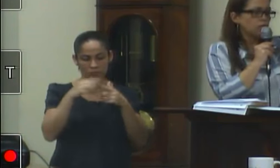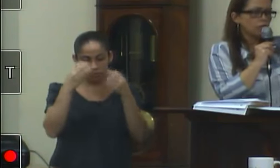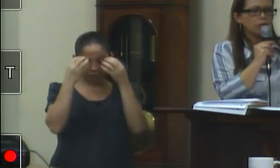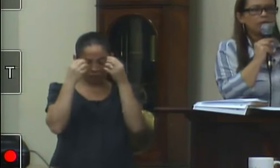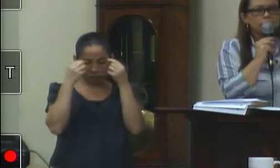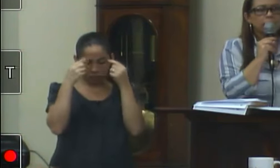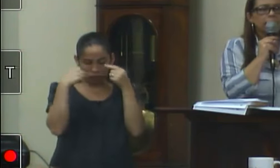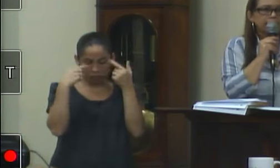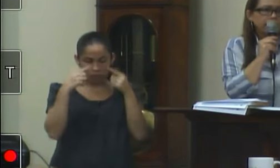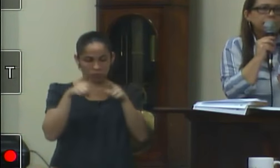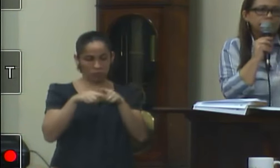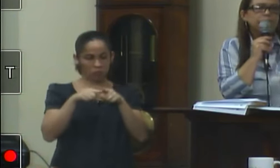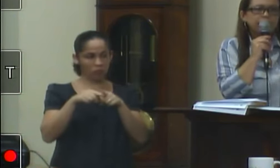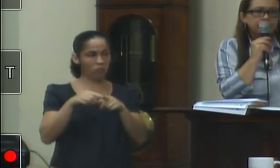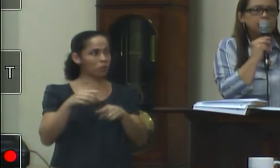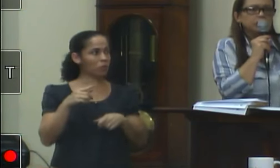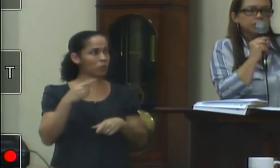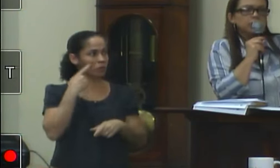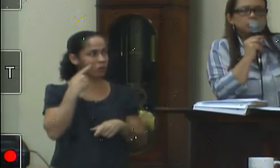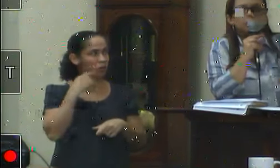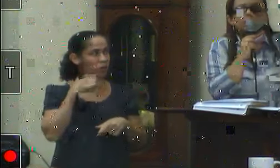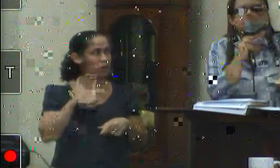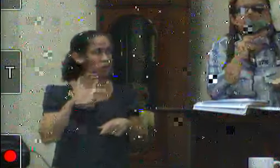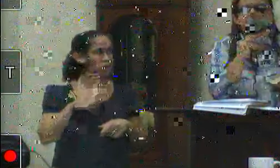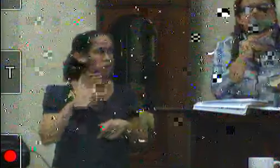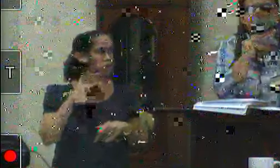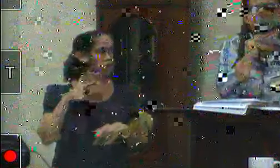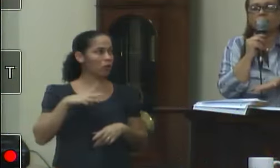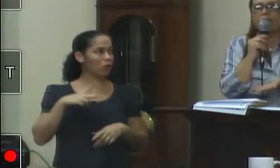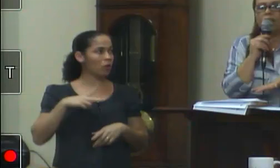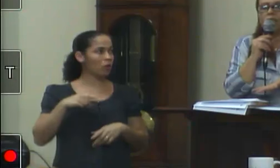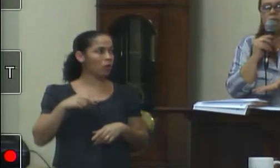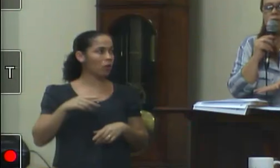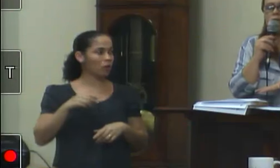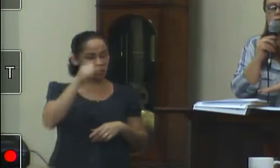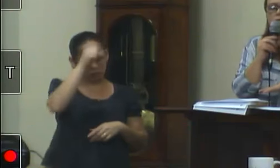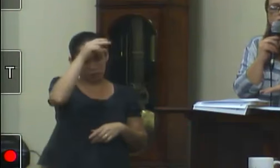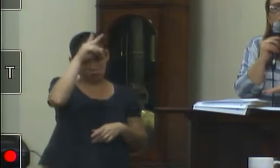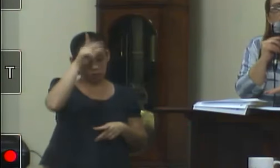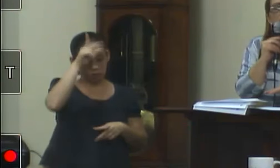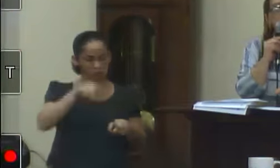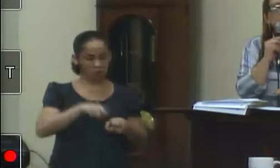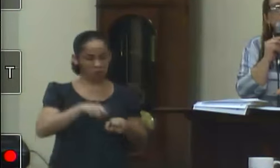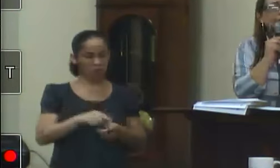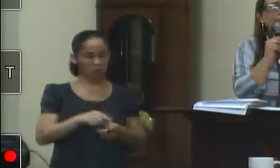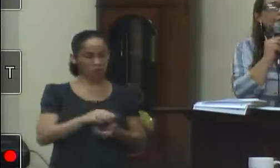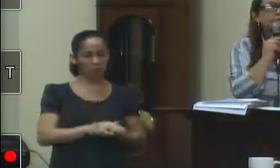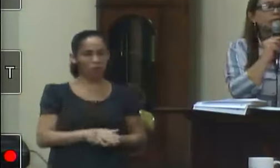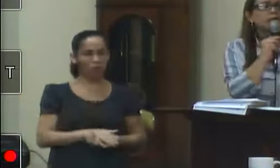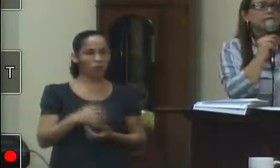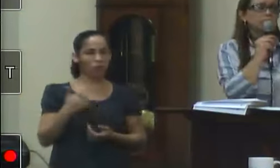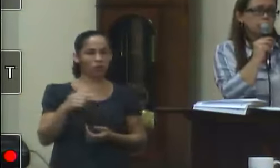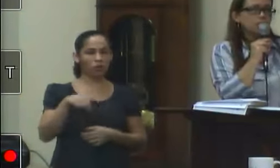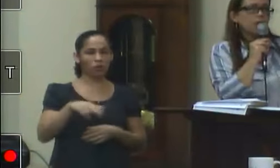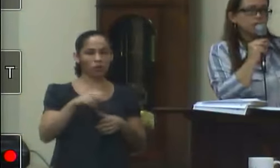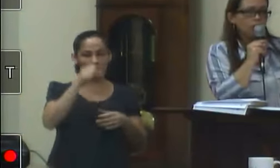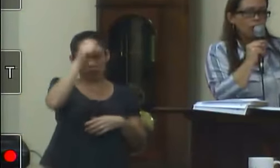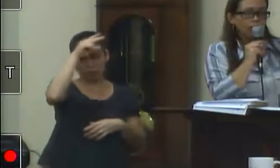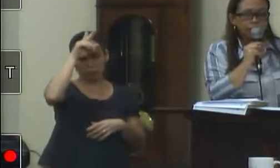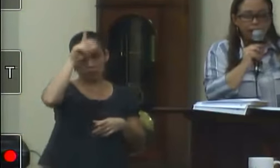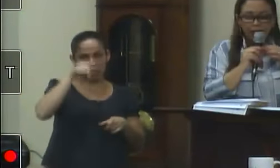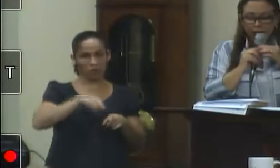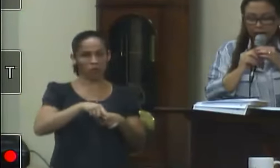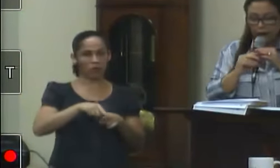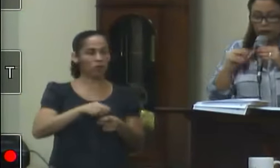no consultório particular dele pelo município, porque não tem consultório no, na rede, e o hospital